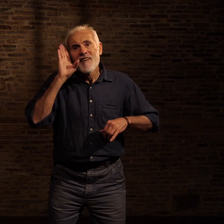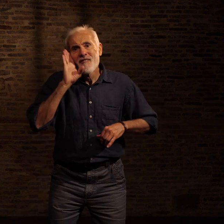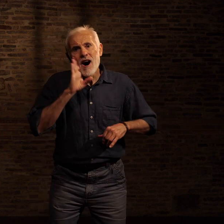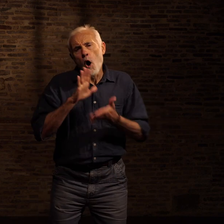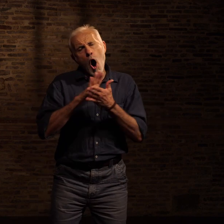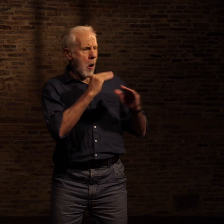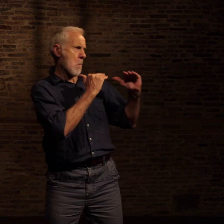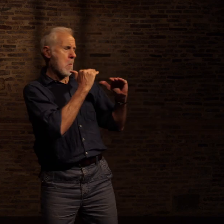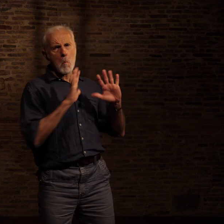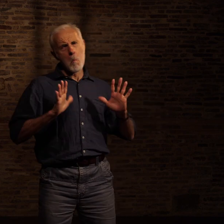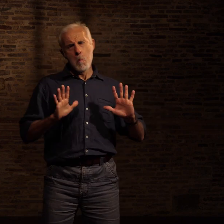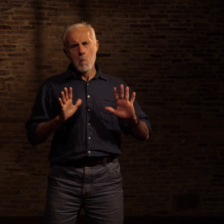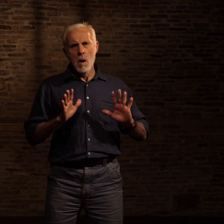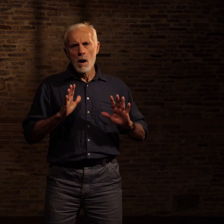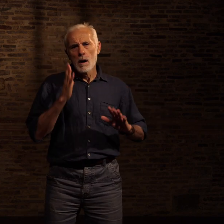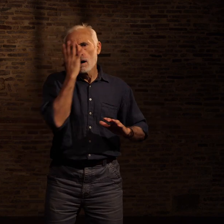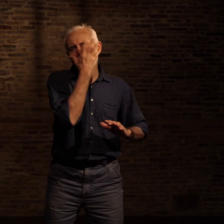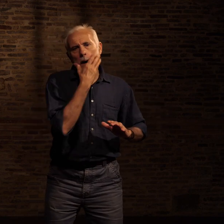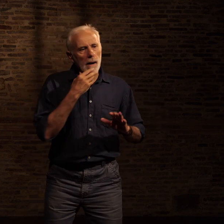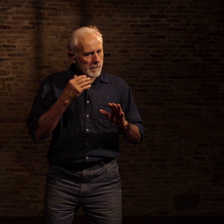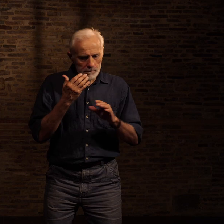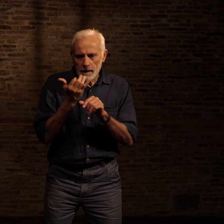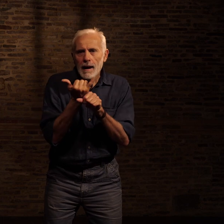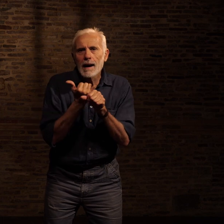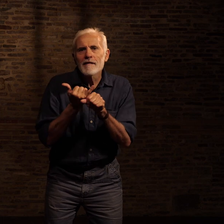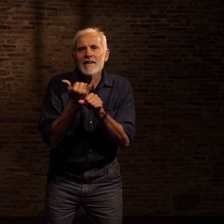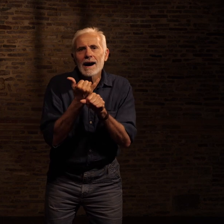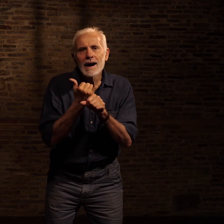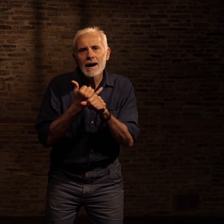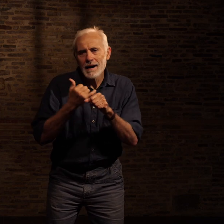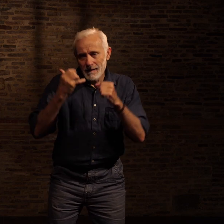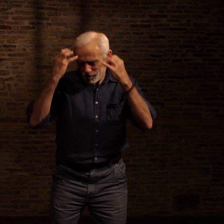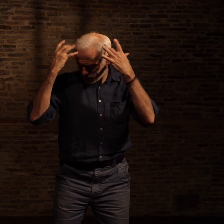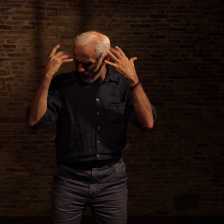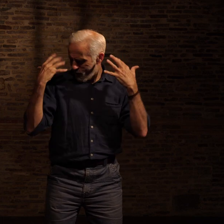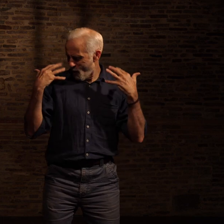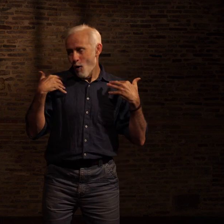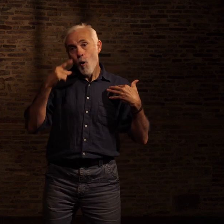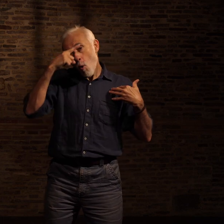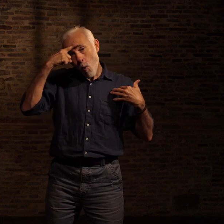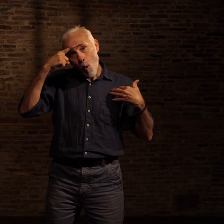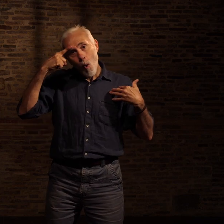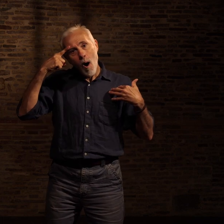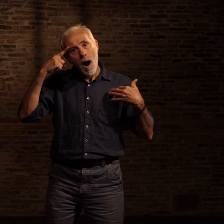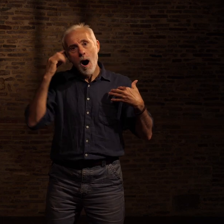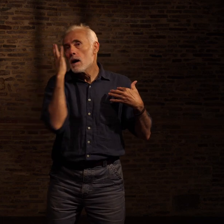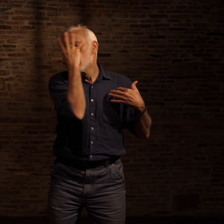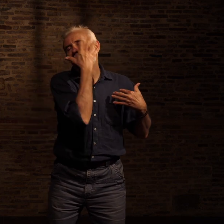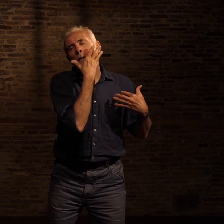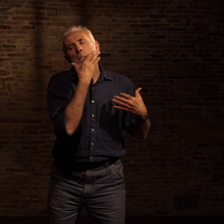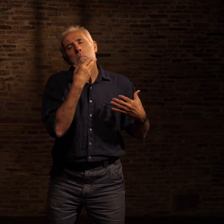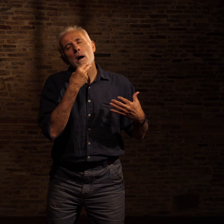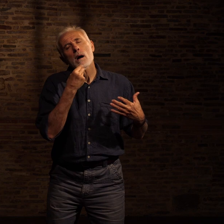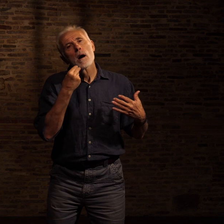moi ses cheveux noirs ondulant reposait sur ses épaules encadrant un visage à quinze jours d'une pure